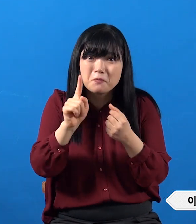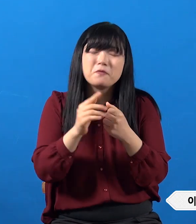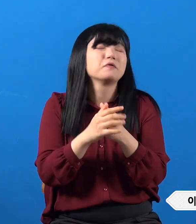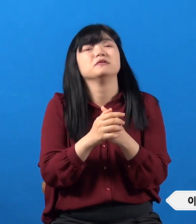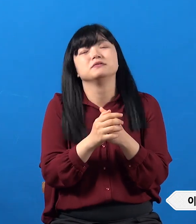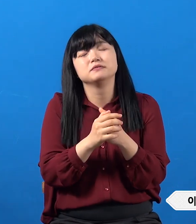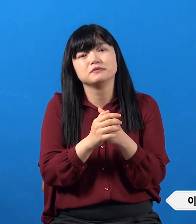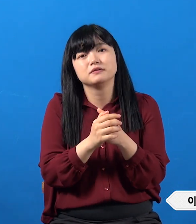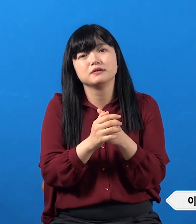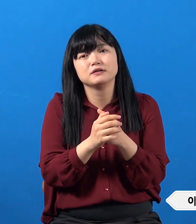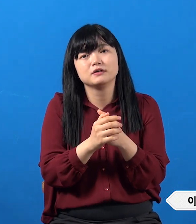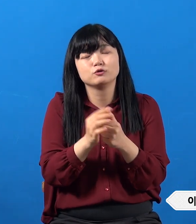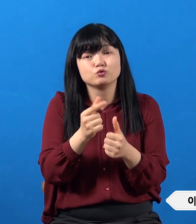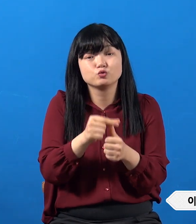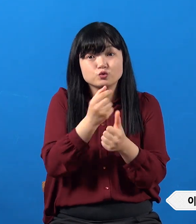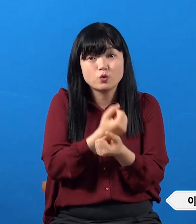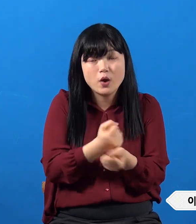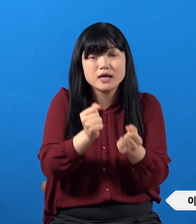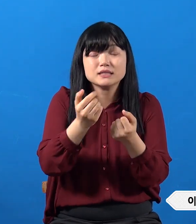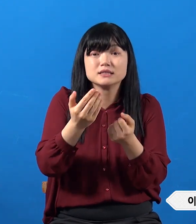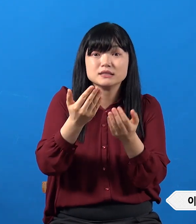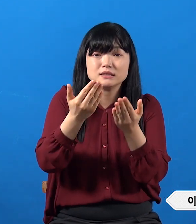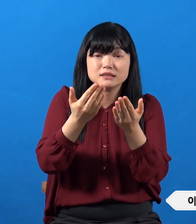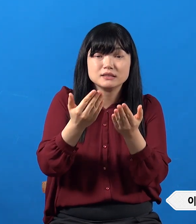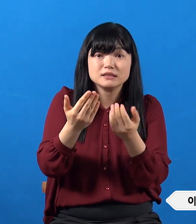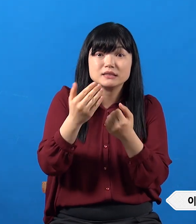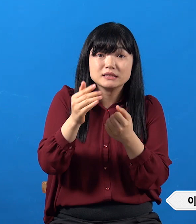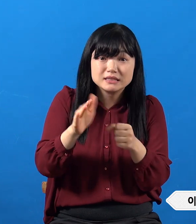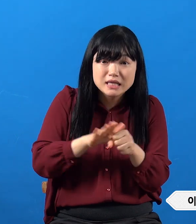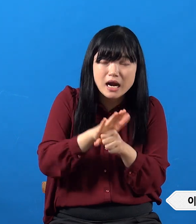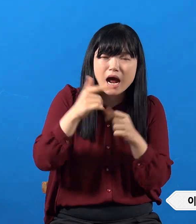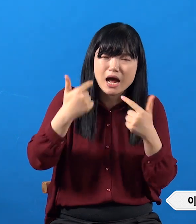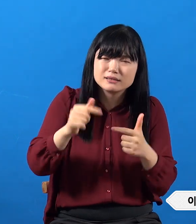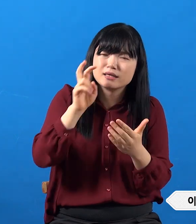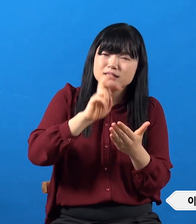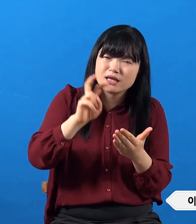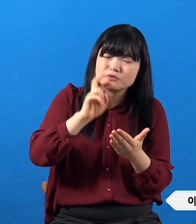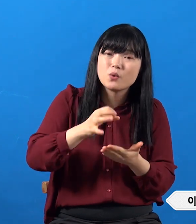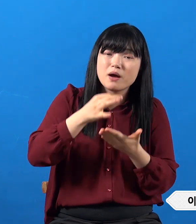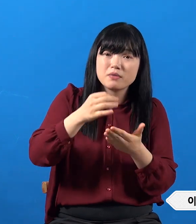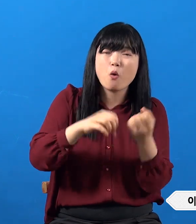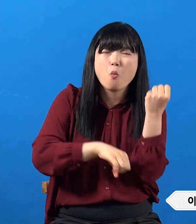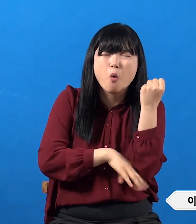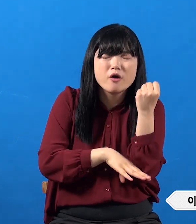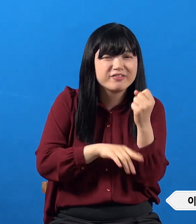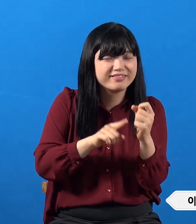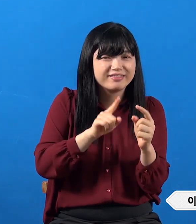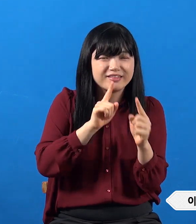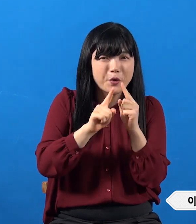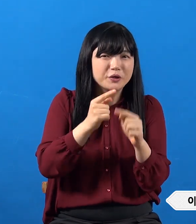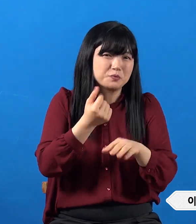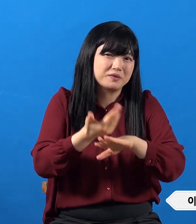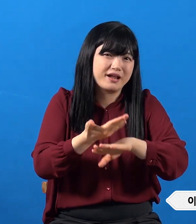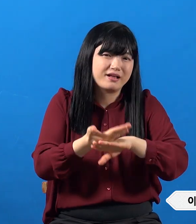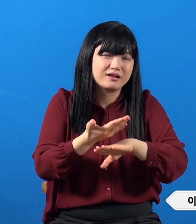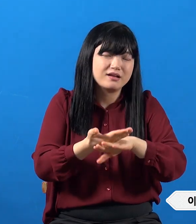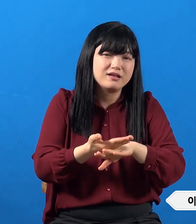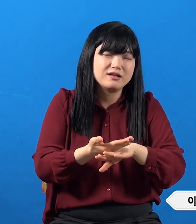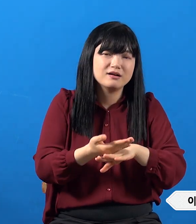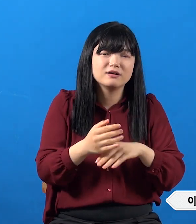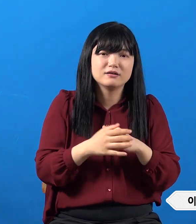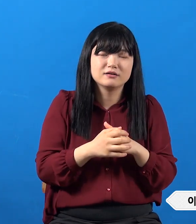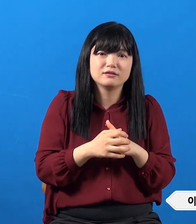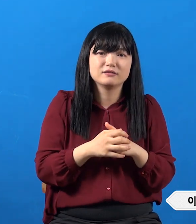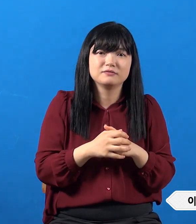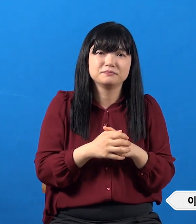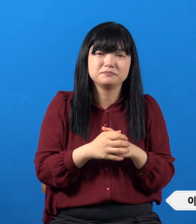되어 있습니까? 우리말 가사에는 구속하신 그 사랑을 항상 찬송합니다. 근데 원문하고 좀 달라요. 원문에 어떻게 되냐면 이렇게 되어